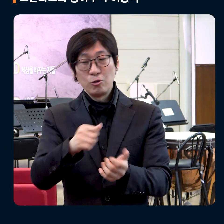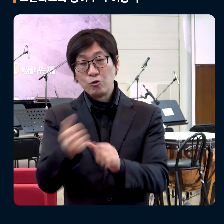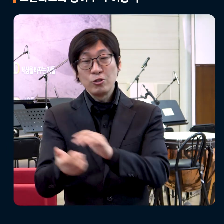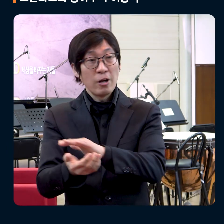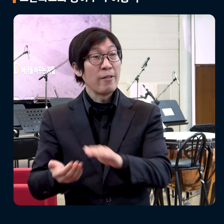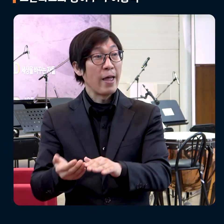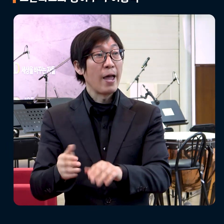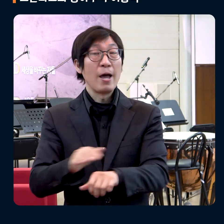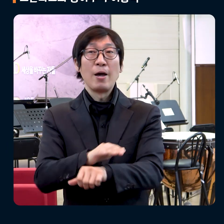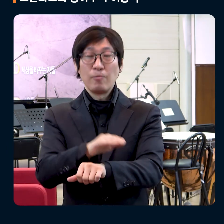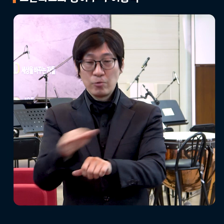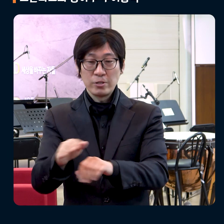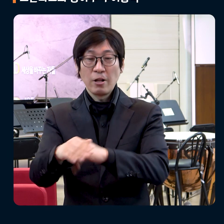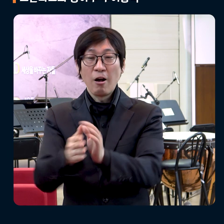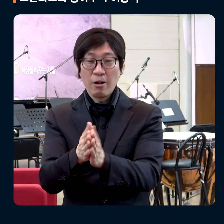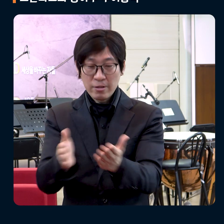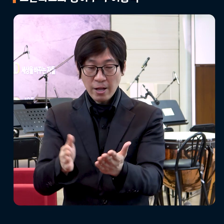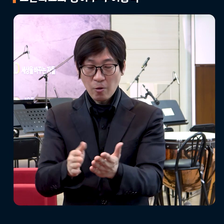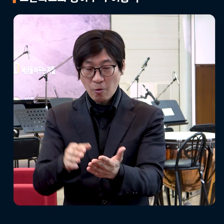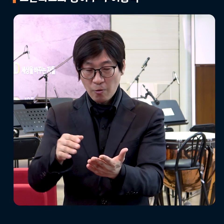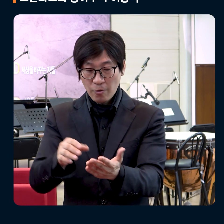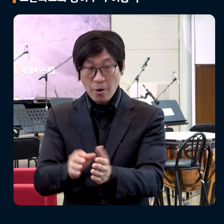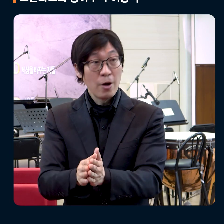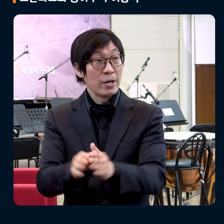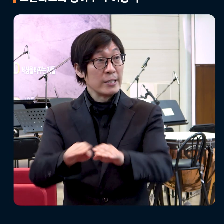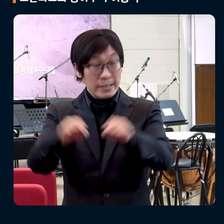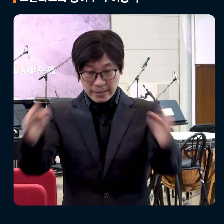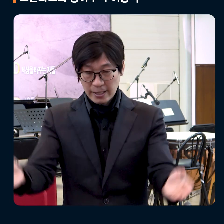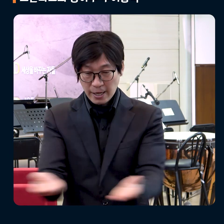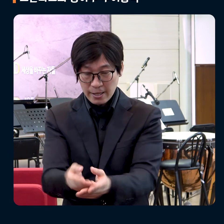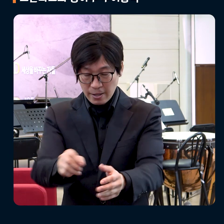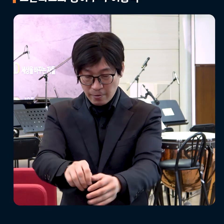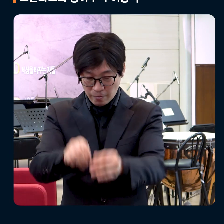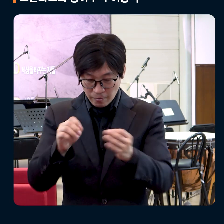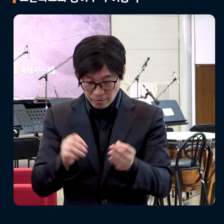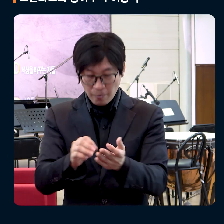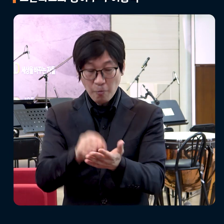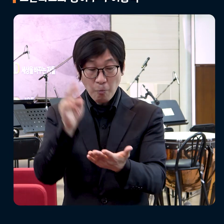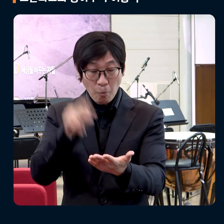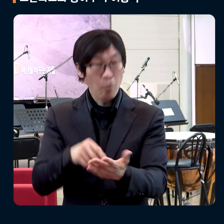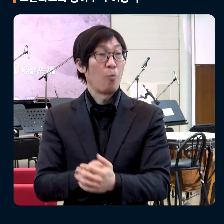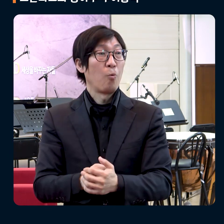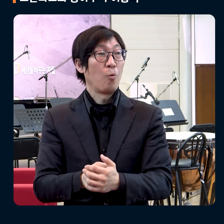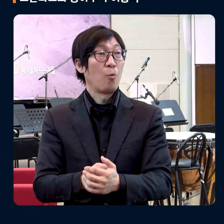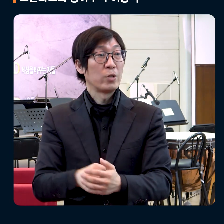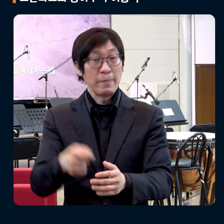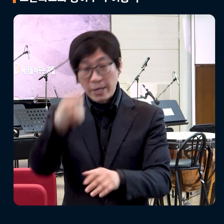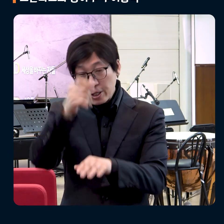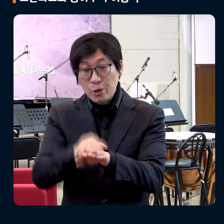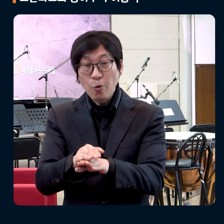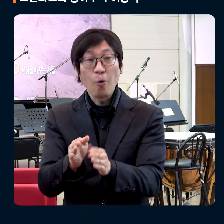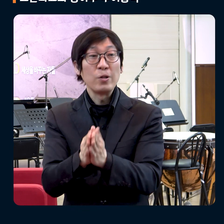열어봤습니다. 그랬더니요 아빠가 보던 성경책 그리고 거의 너덜너덜하게